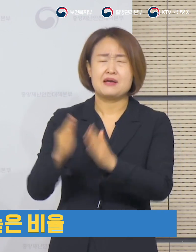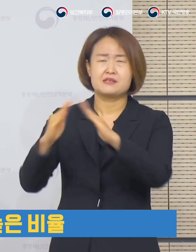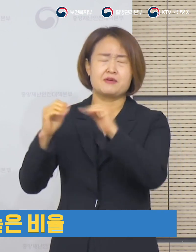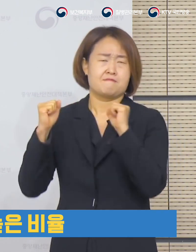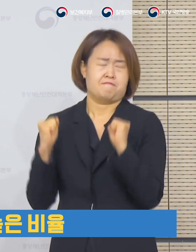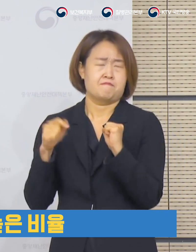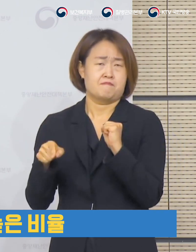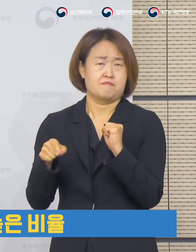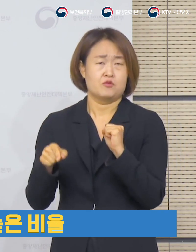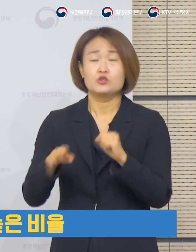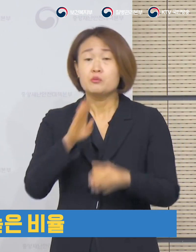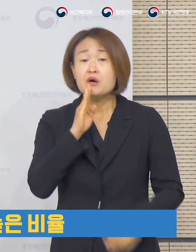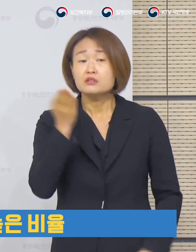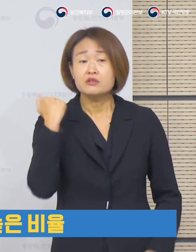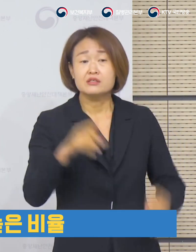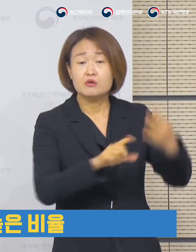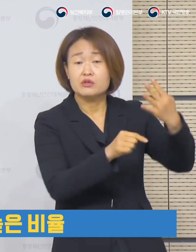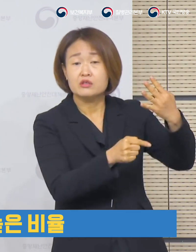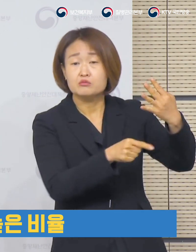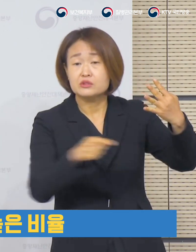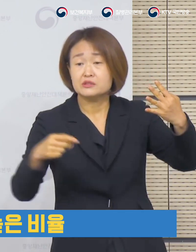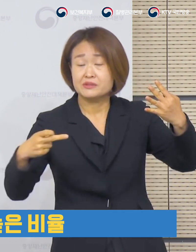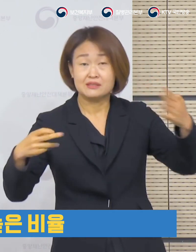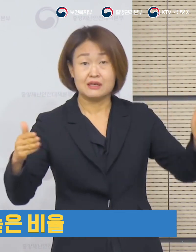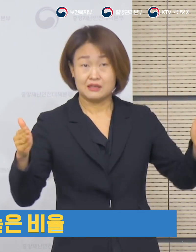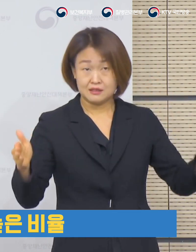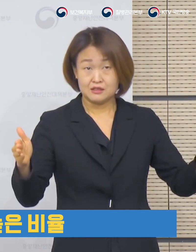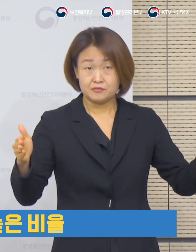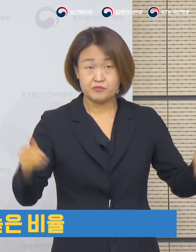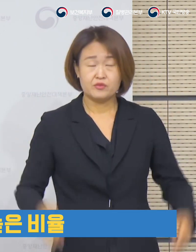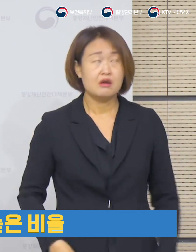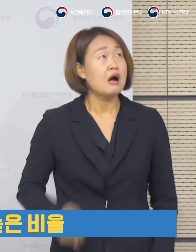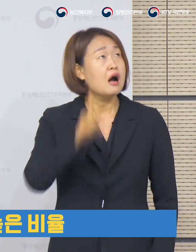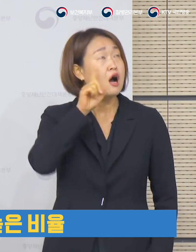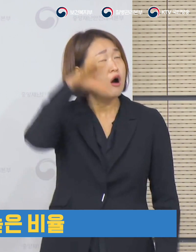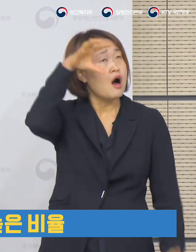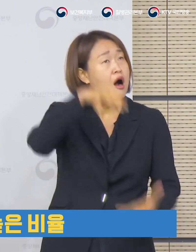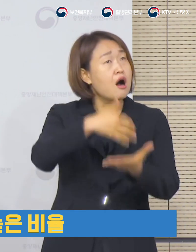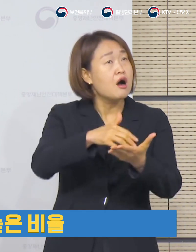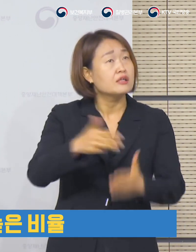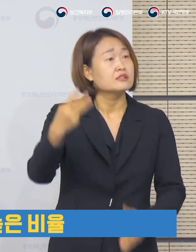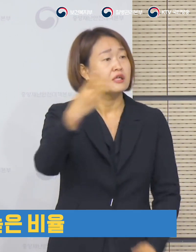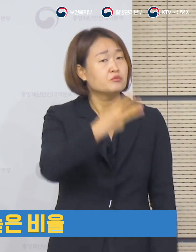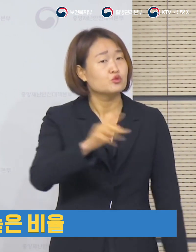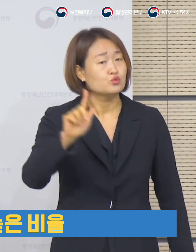지난 4월 1일부터 4월 12일까지 하루 평균